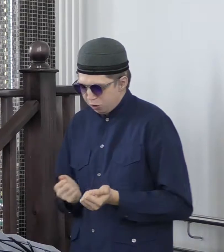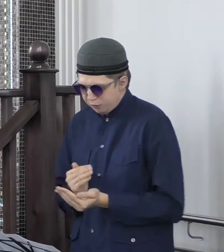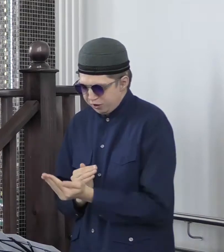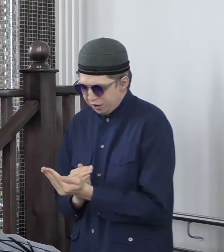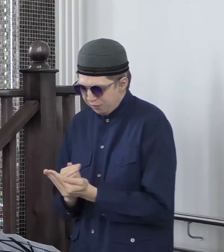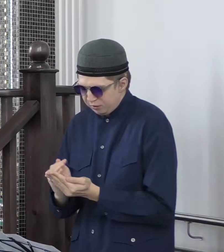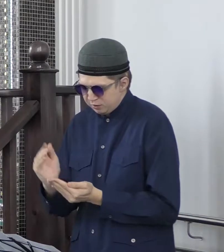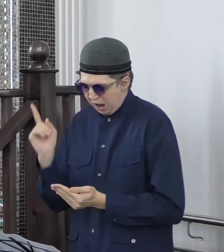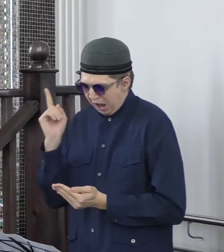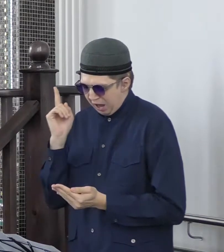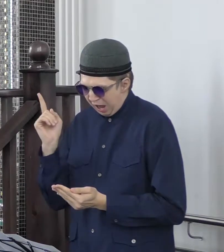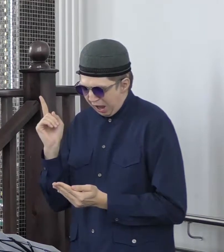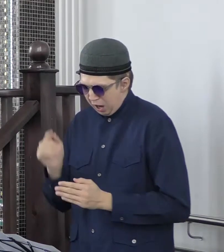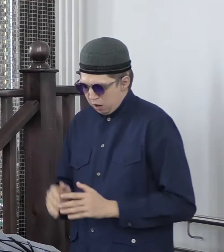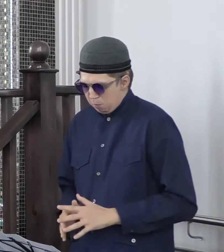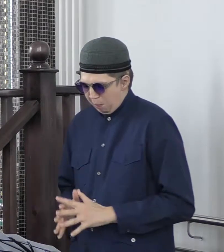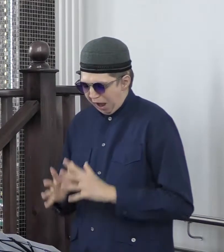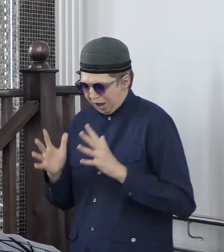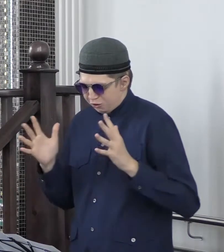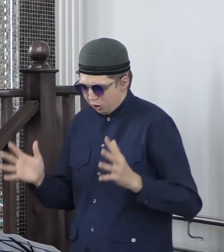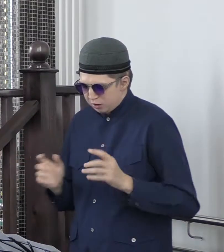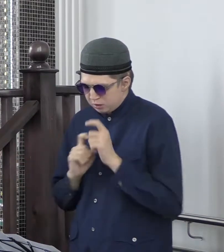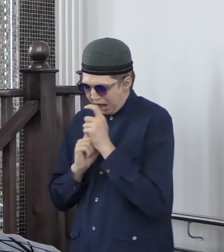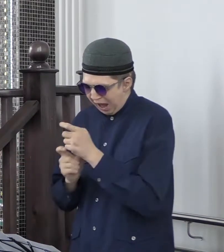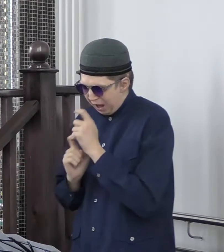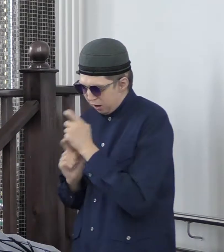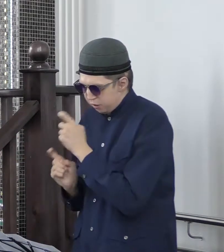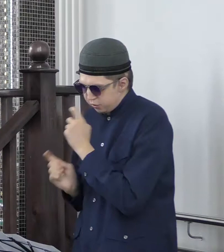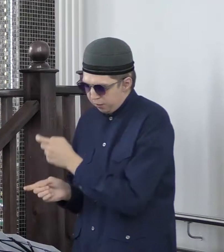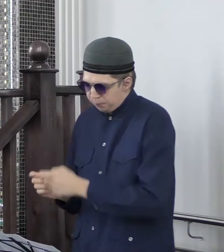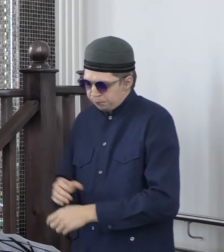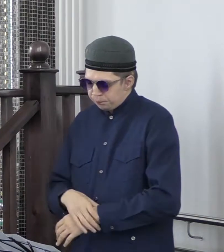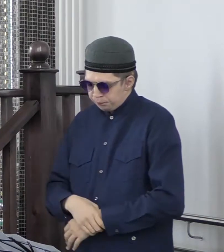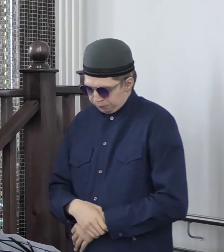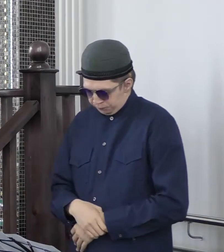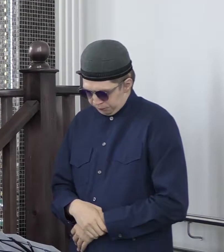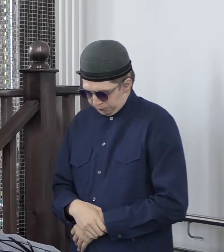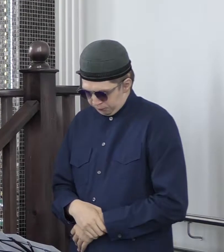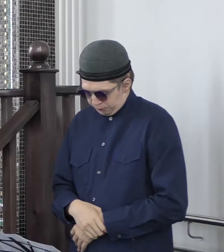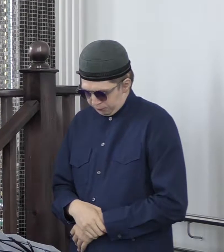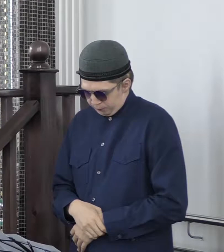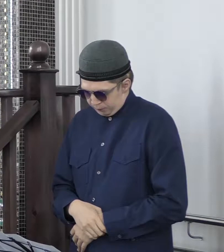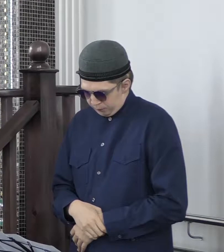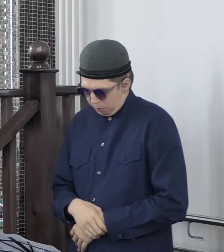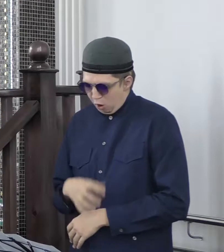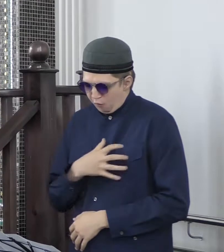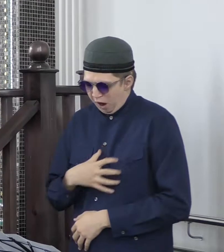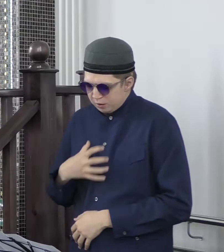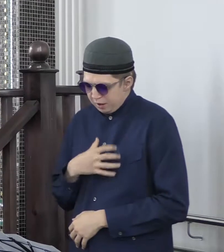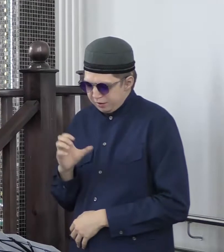الله. يتوي قصوت يموي قصوت سيوش ندم الله تعالى أيضا سنشتى وكان عمل رزقي لا